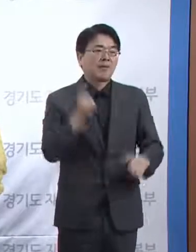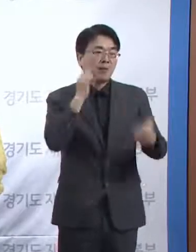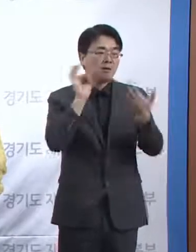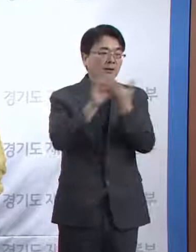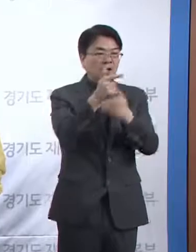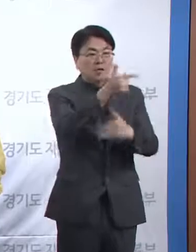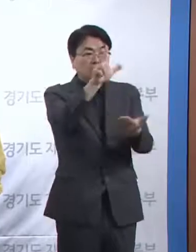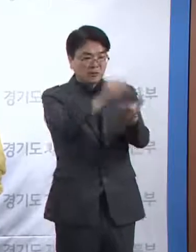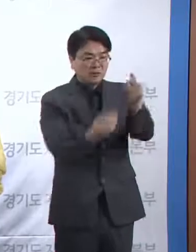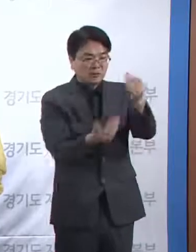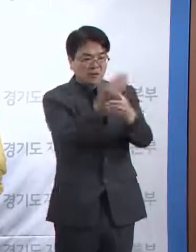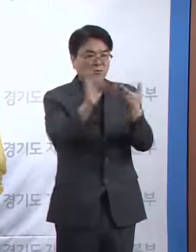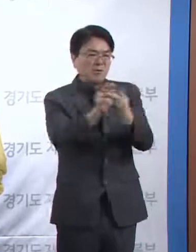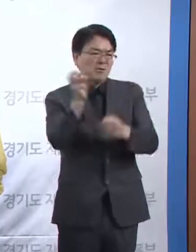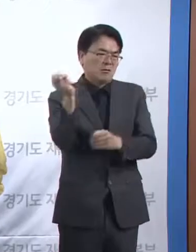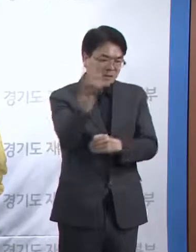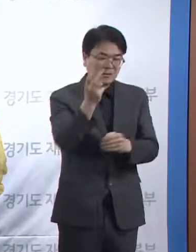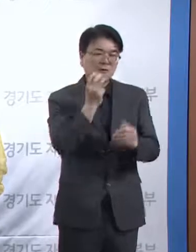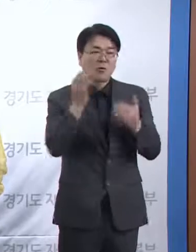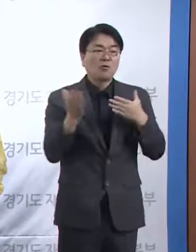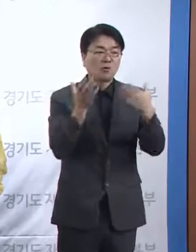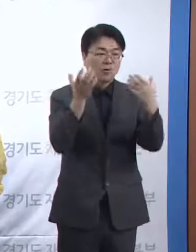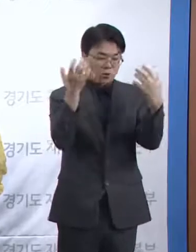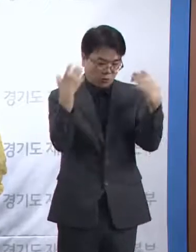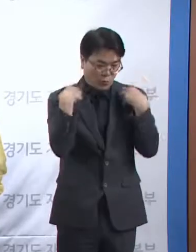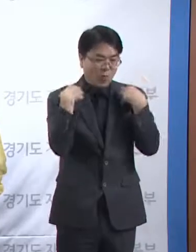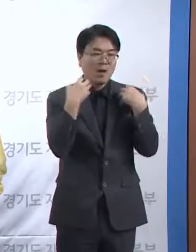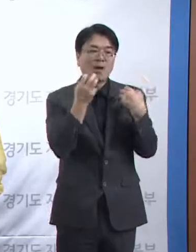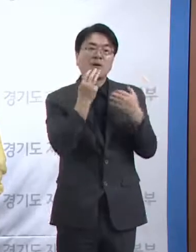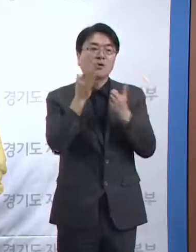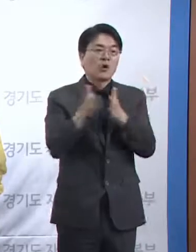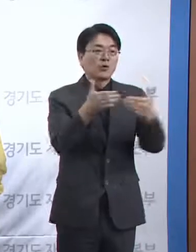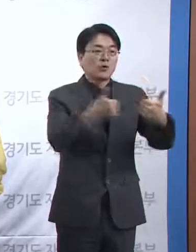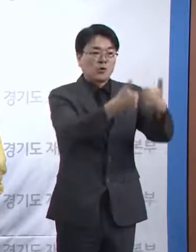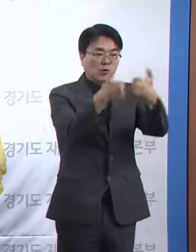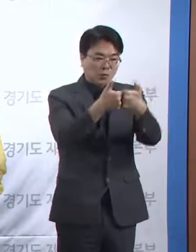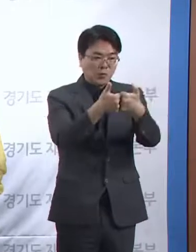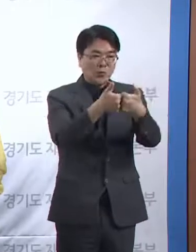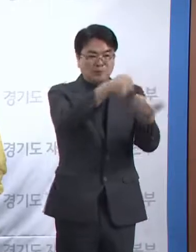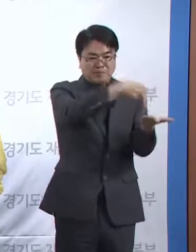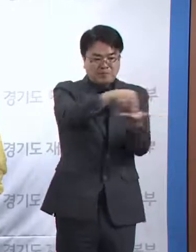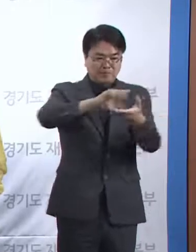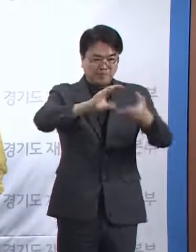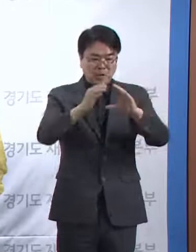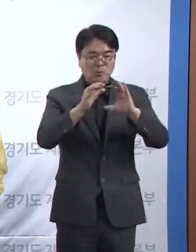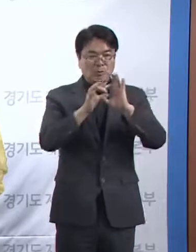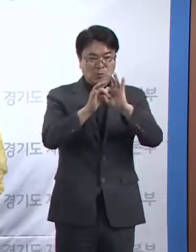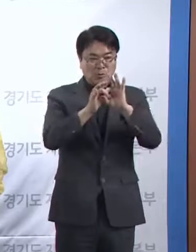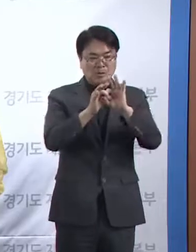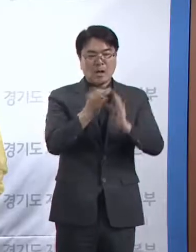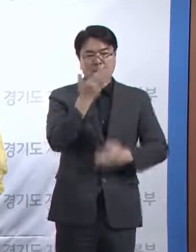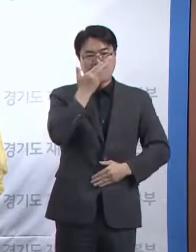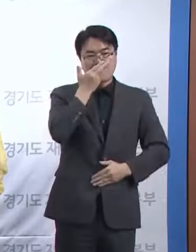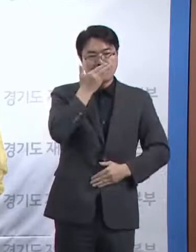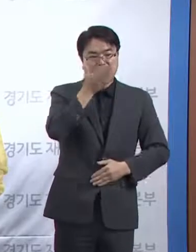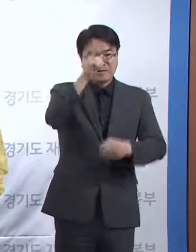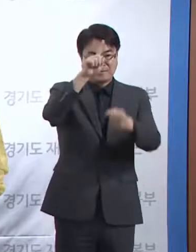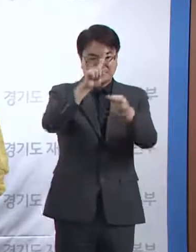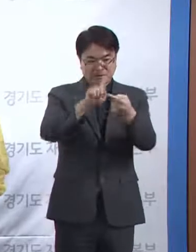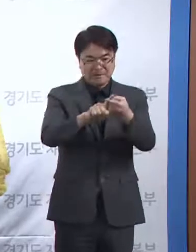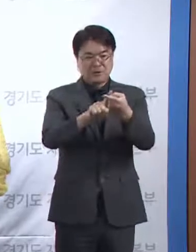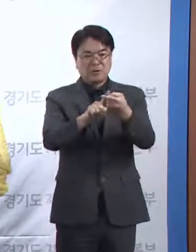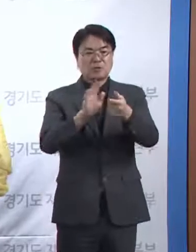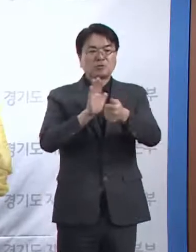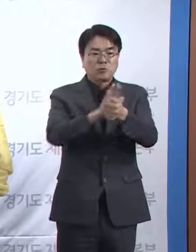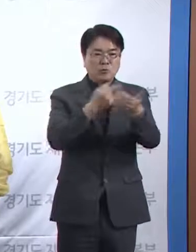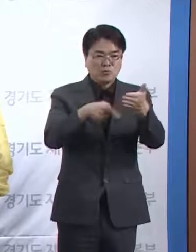그런 부분들은 의회와 도가 협력해서 가능한 쪽으로 혜택 줄 수 있는 부분은 최대한 줄 수 있도록